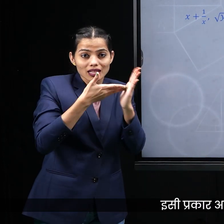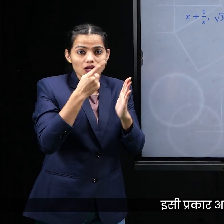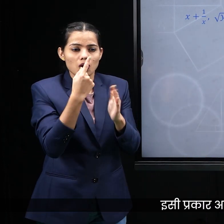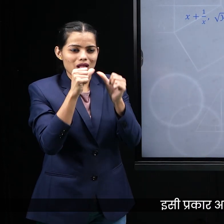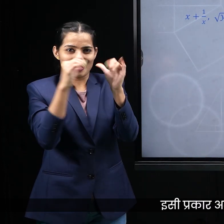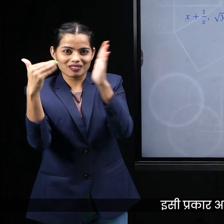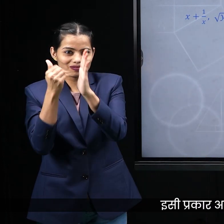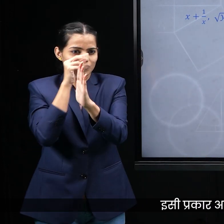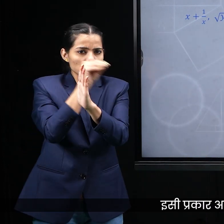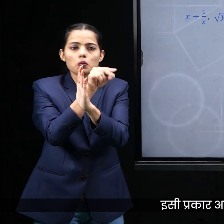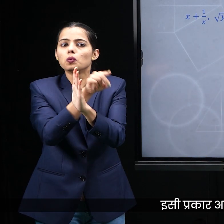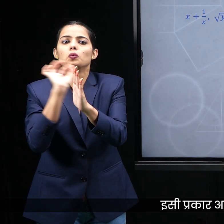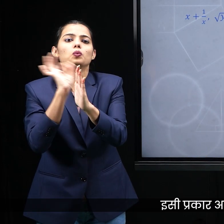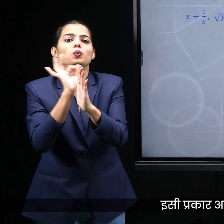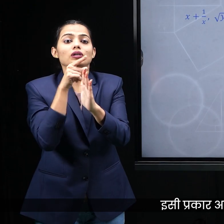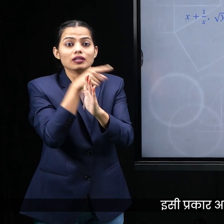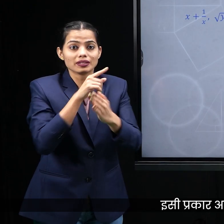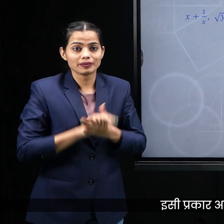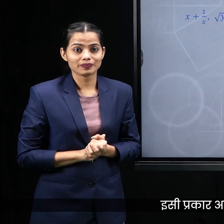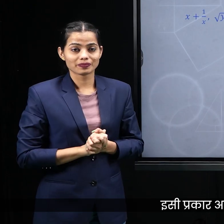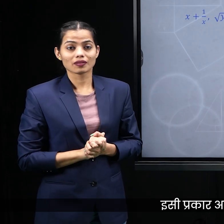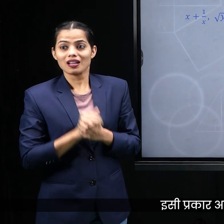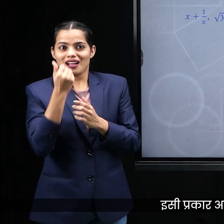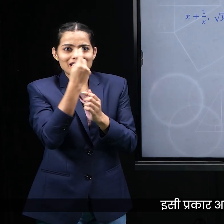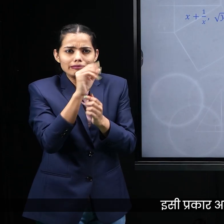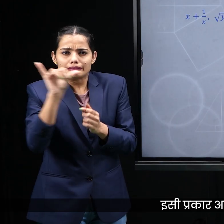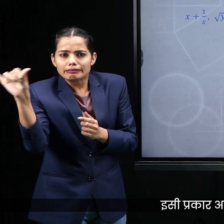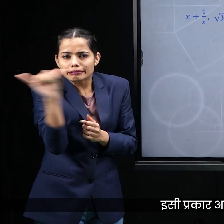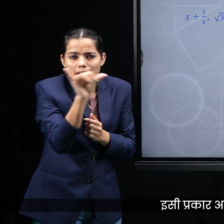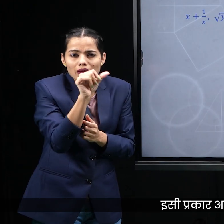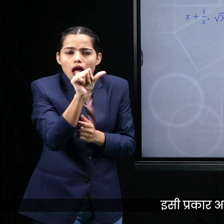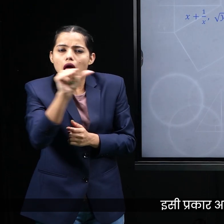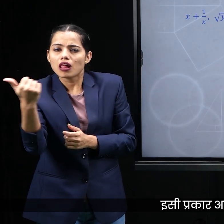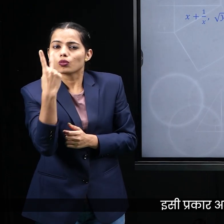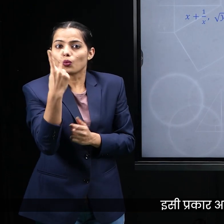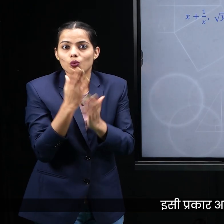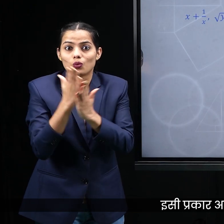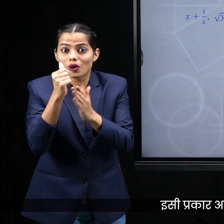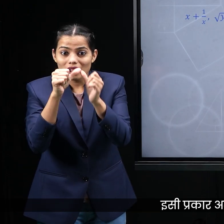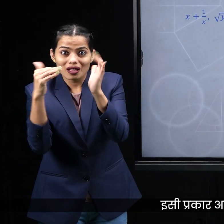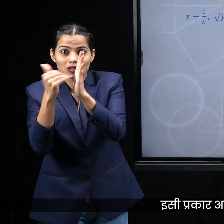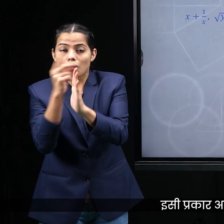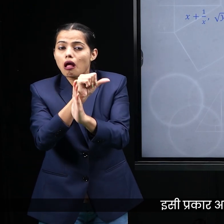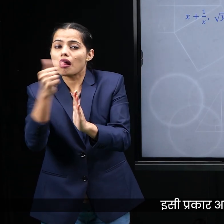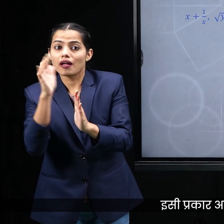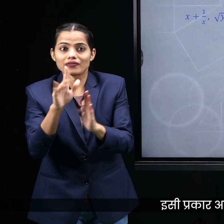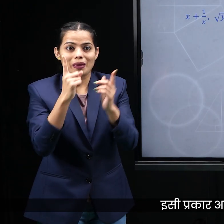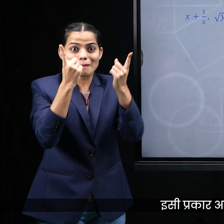प्रकार अन्य दो व्यंजकों में √y + 6, घात 1/2 +